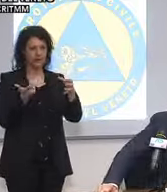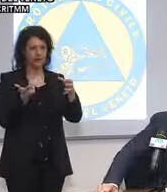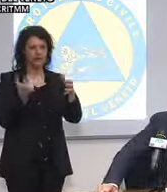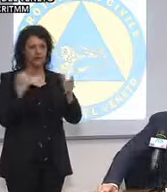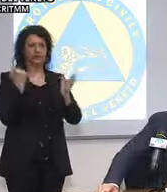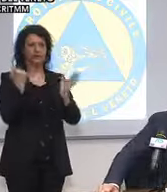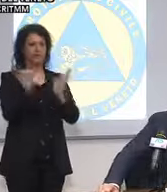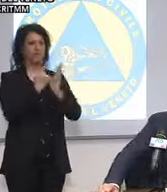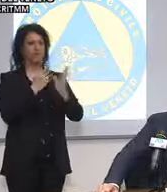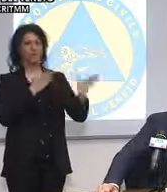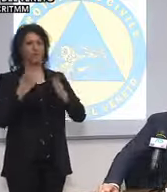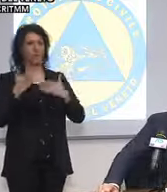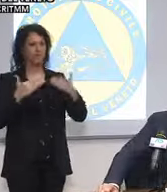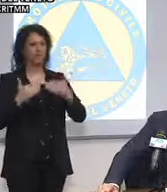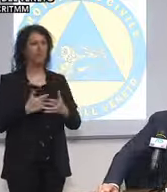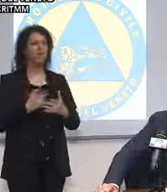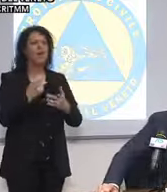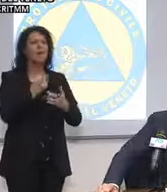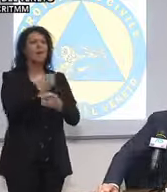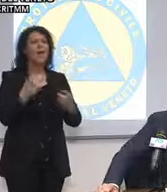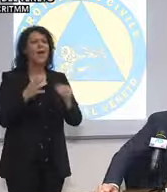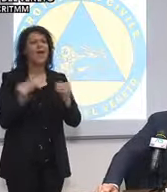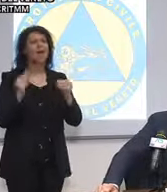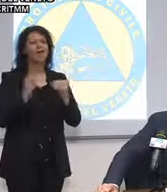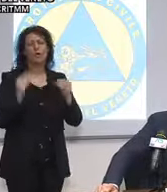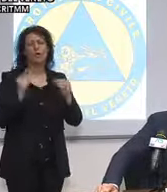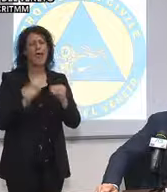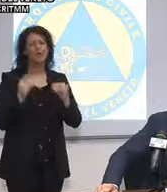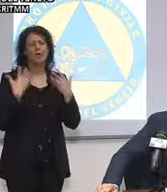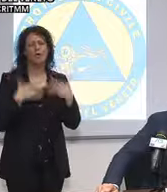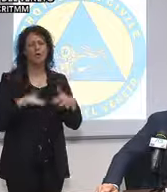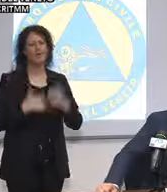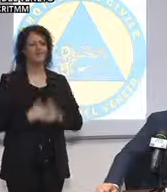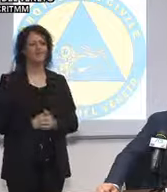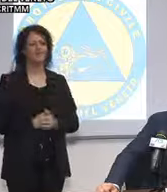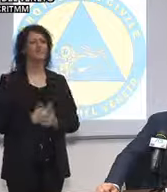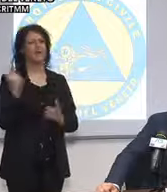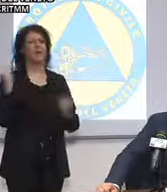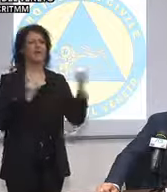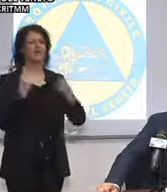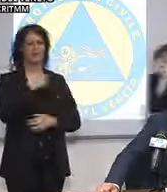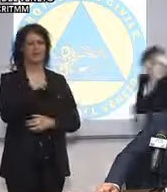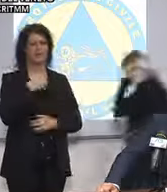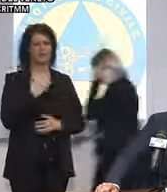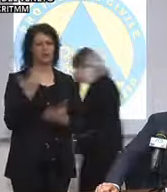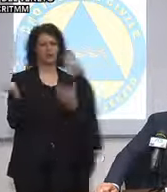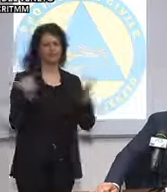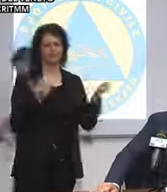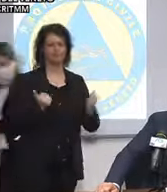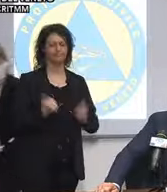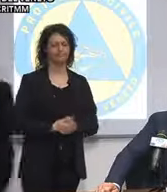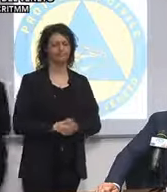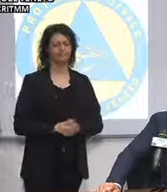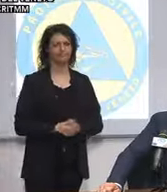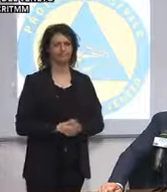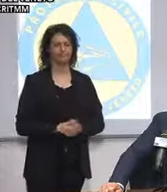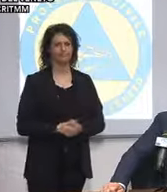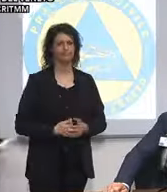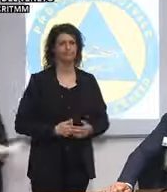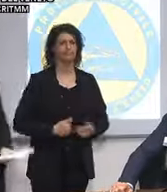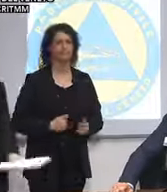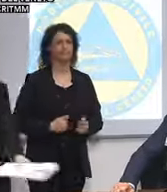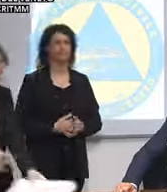vendere, non da vendere, ma a quintali, ecco, ci hanno raggiunto anche gli assessori che saluto. Buongiorno.